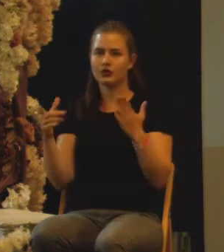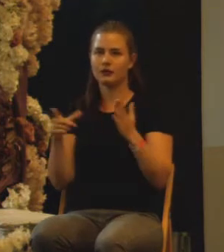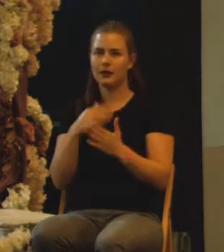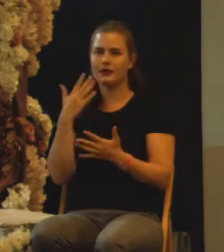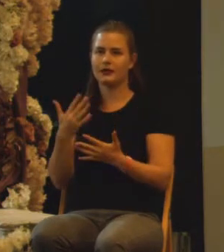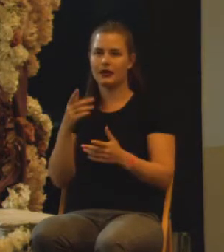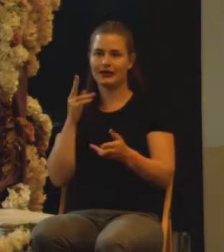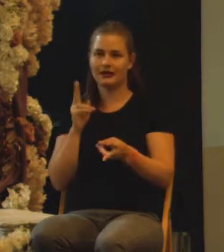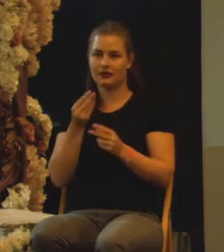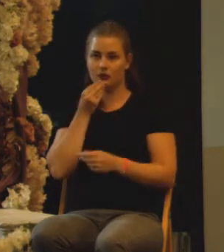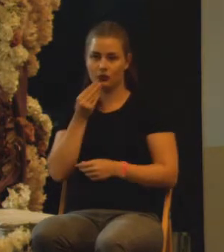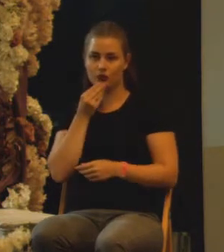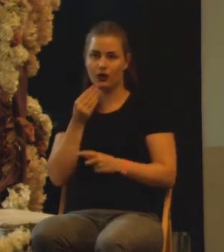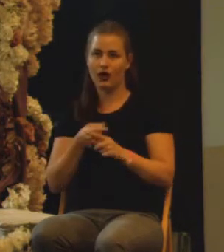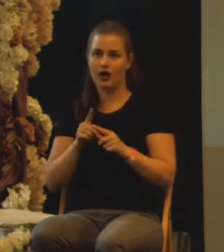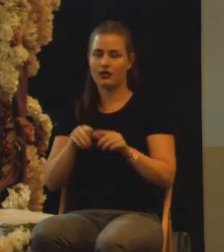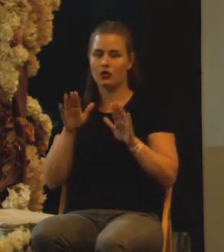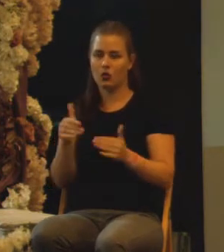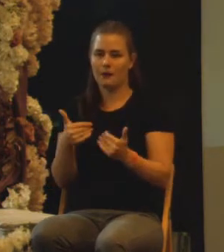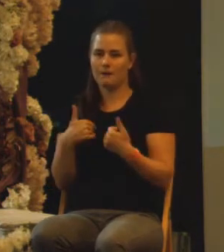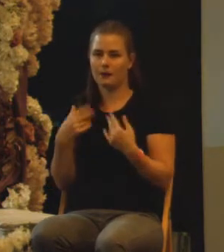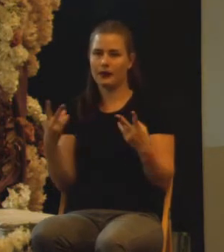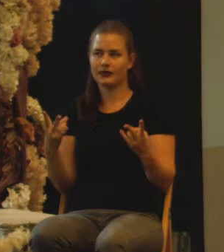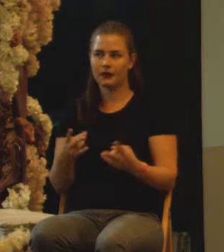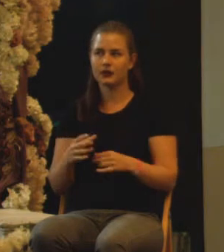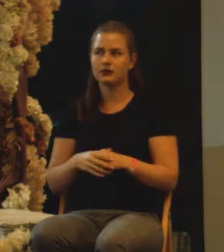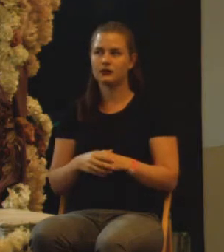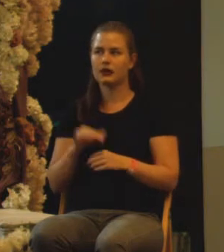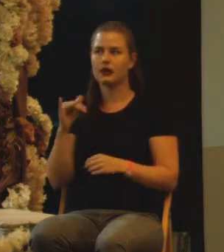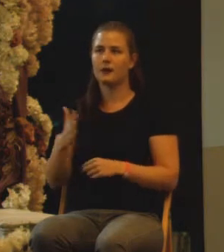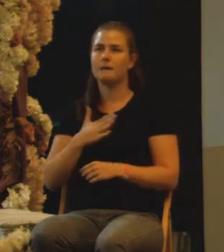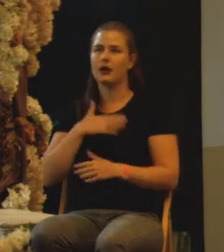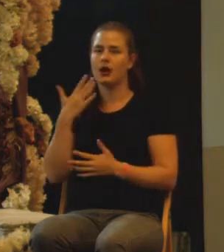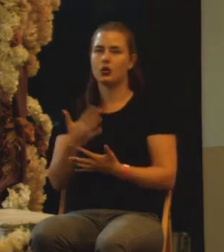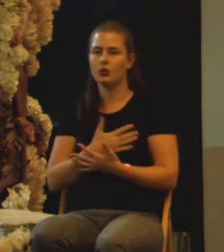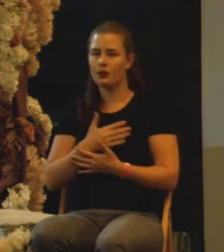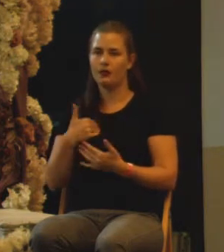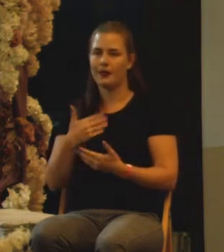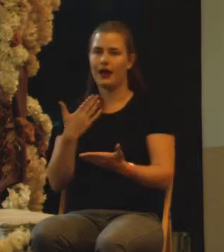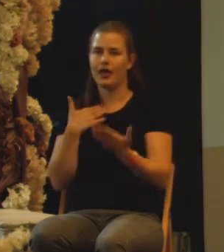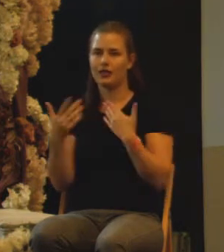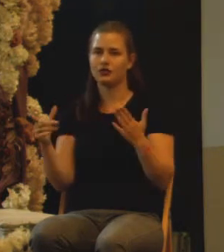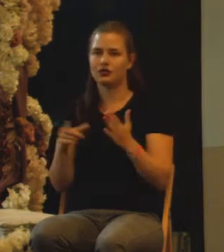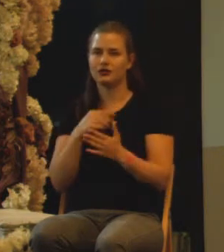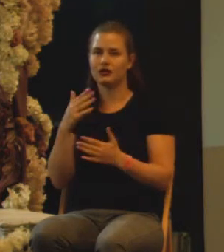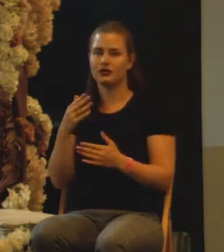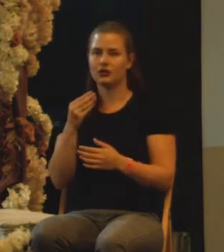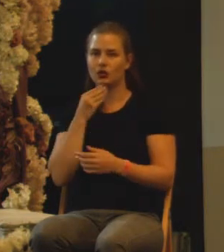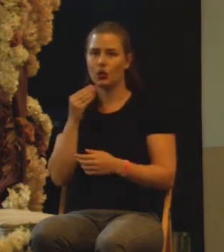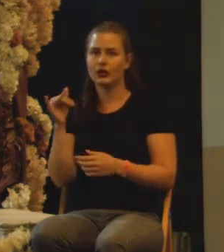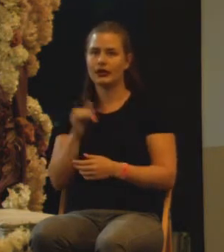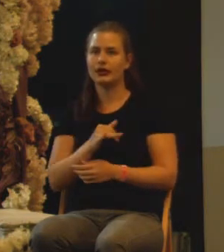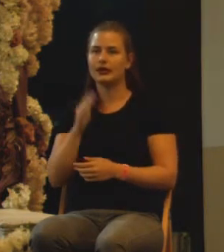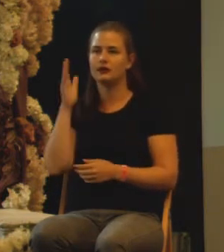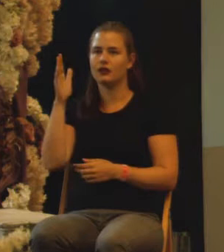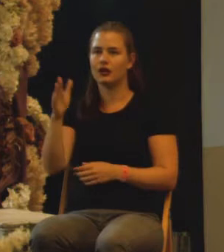едой — это исключительно моя потребность, и моя любовь, и мои отношения с едой, и они дальше